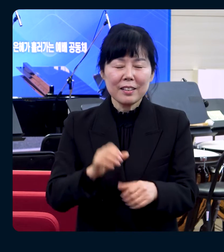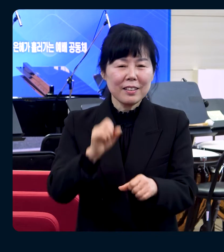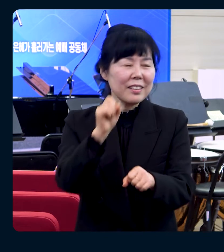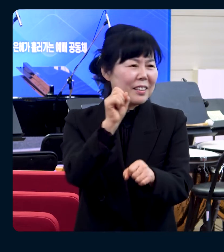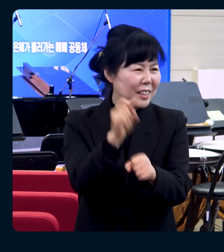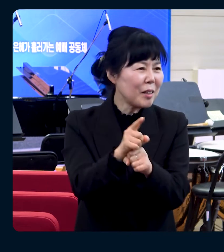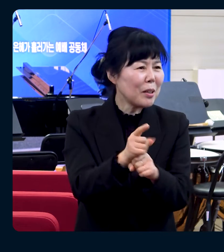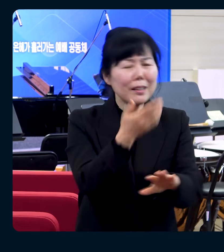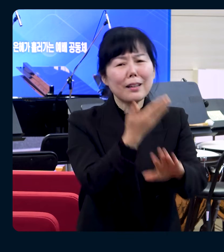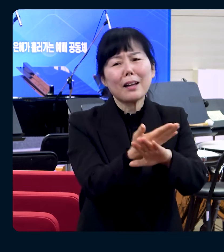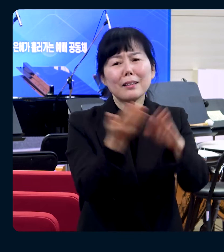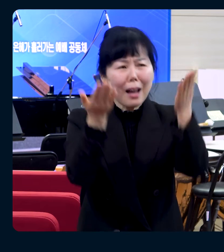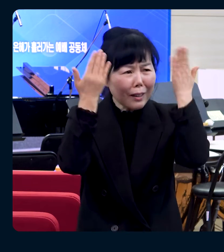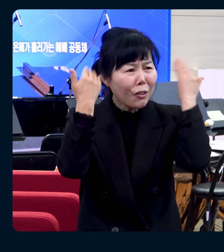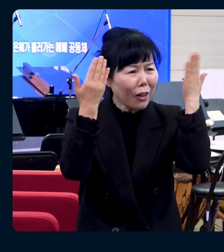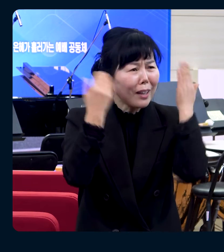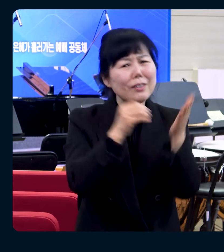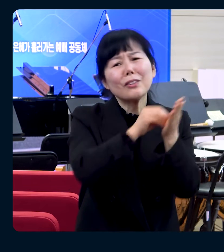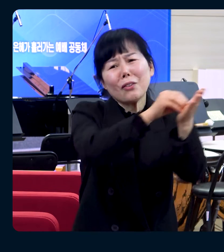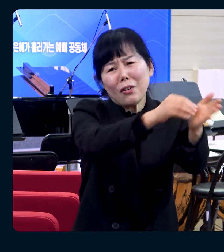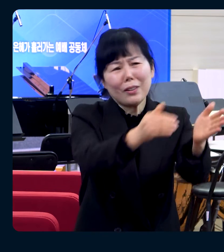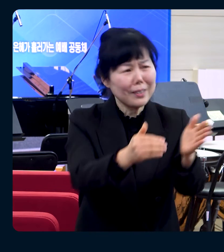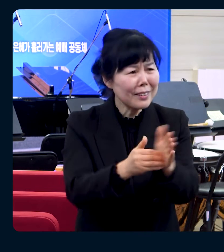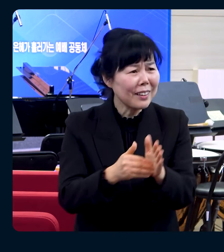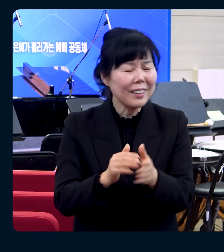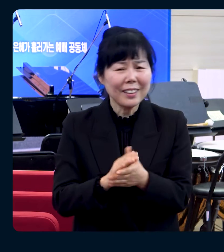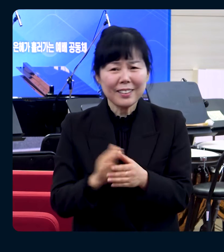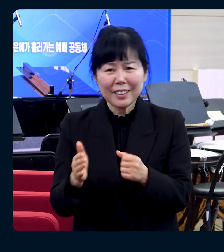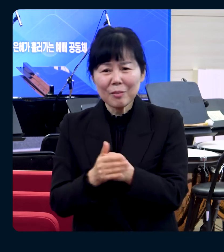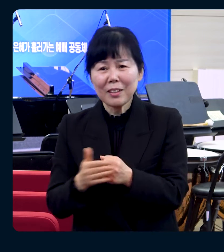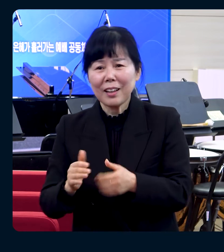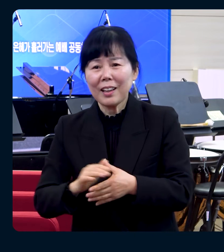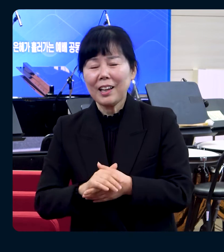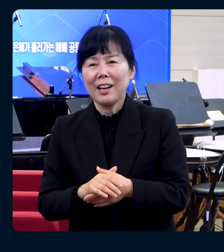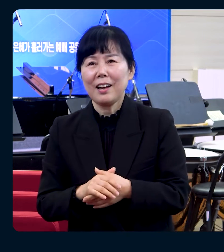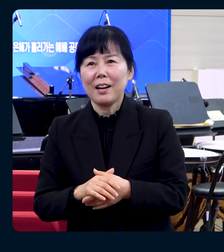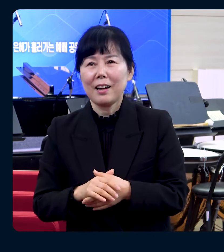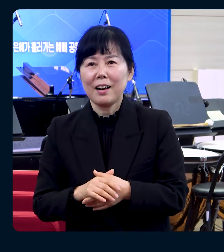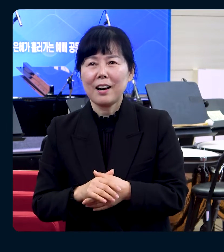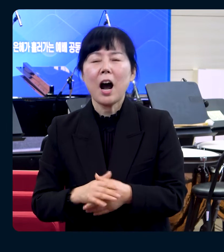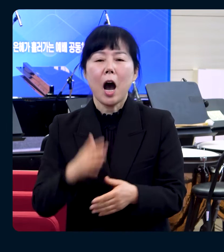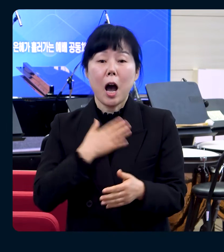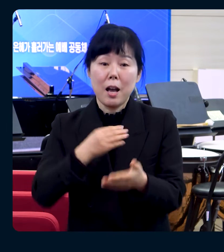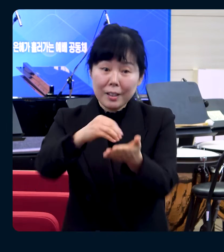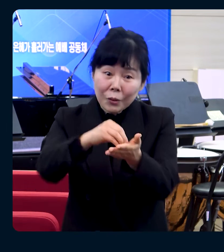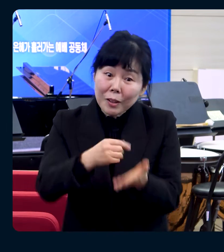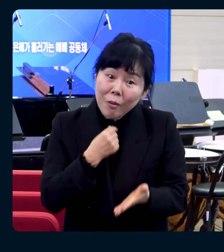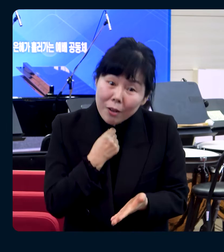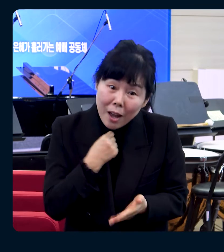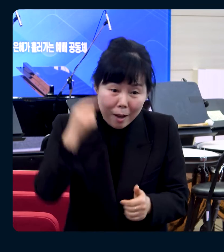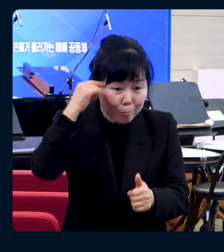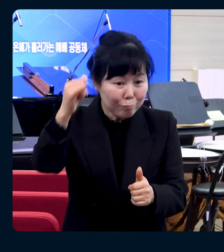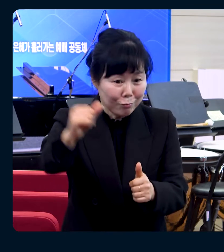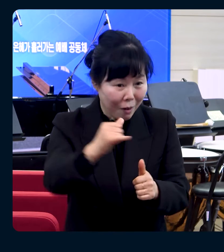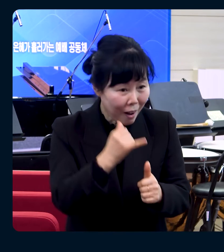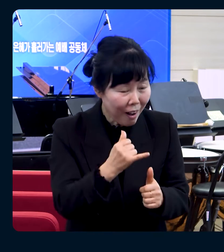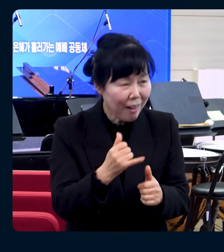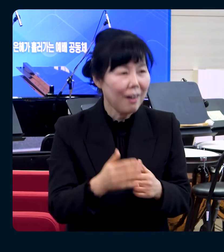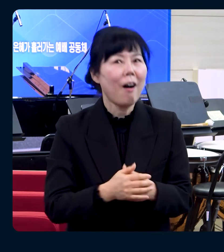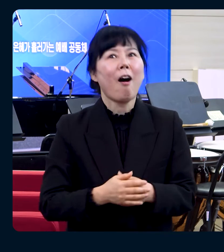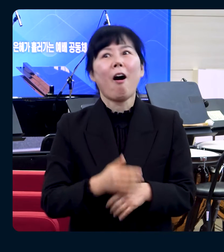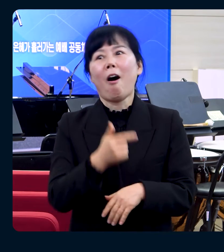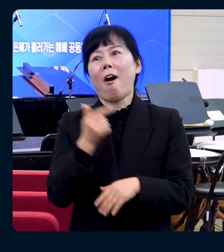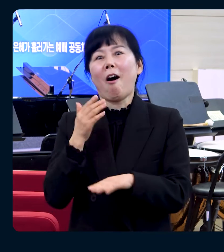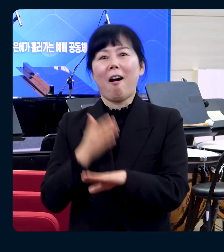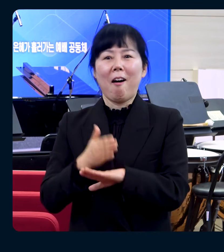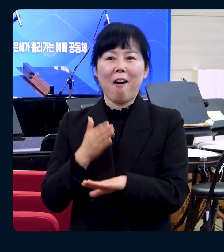이미 갔대요 사람들이. 그래서 밀려 자기까지 온 거예요. 얼마나 감사한지 얼마나 은혜가